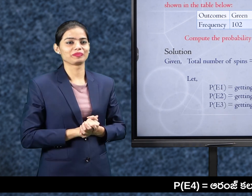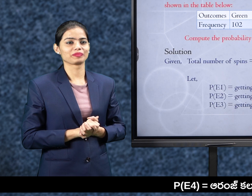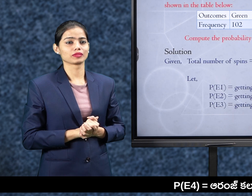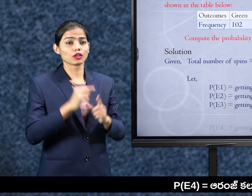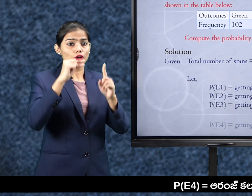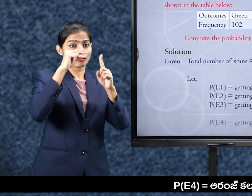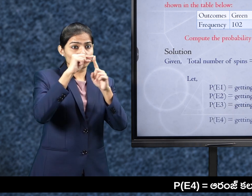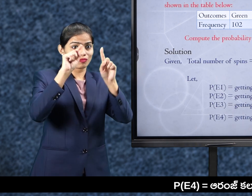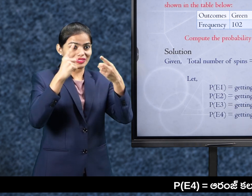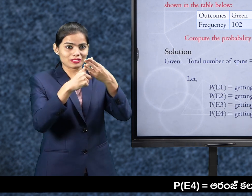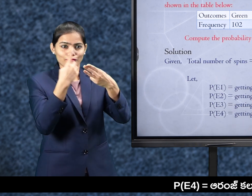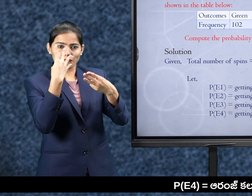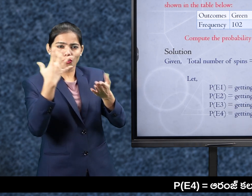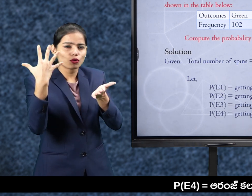PE4 అంటే ఆరెంజ్ కలర్ రావటం,